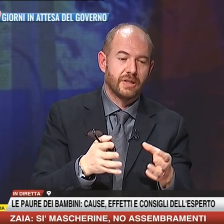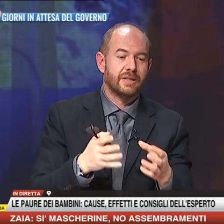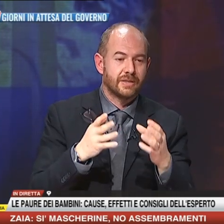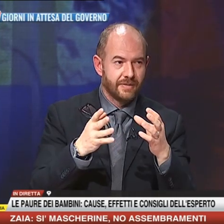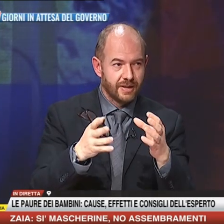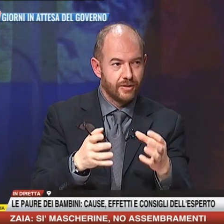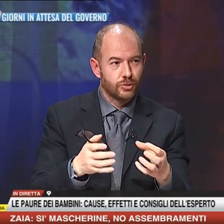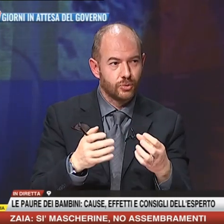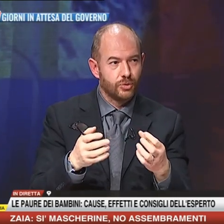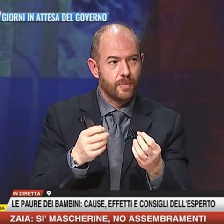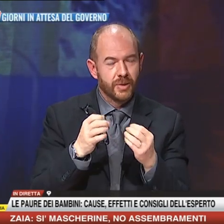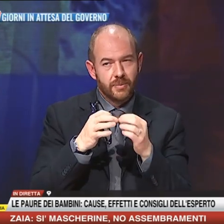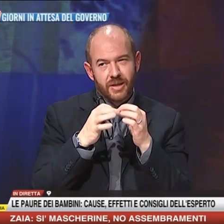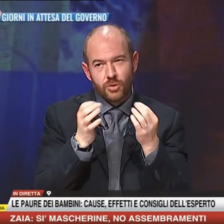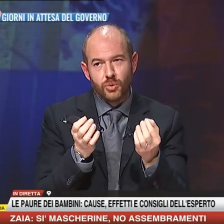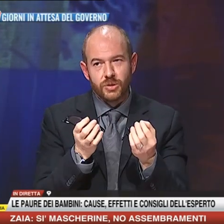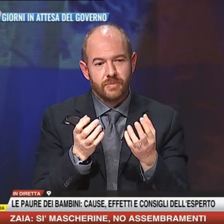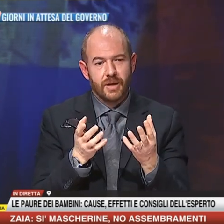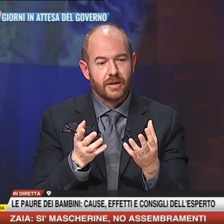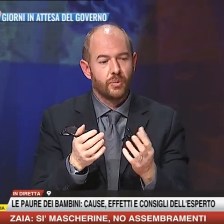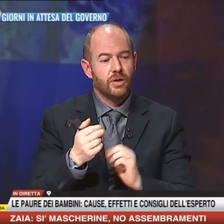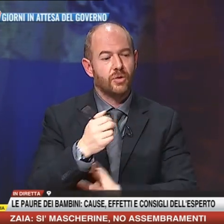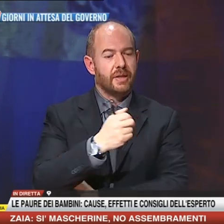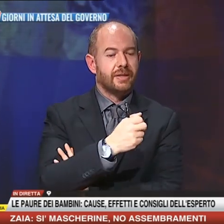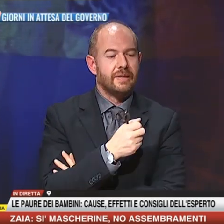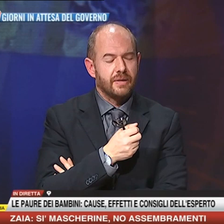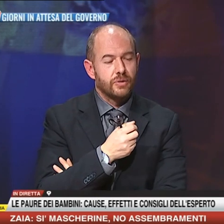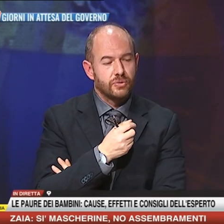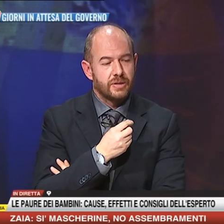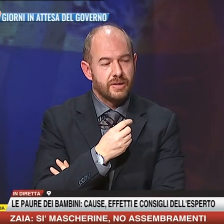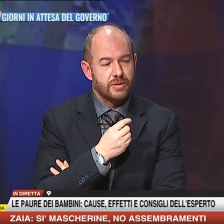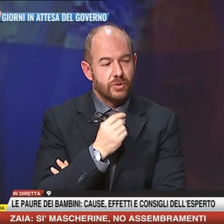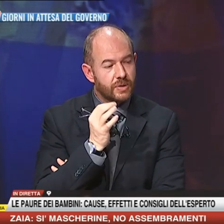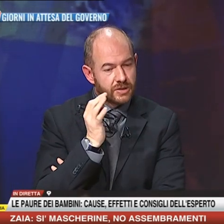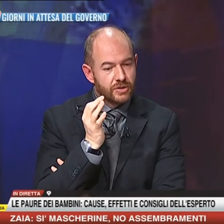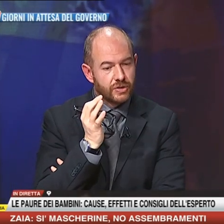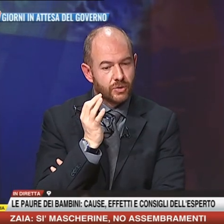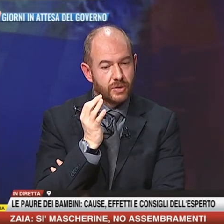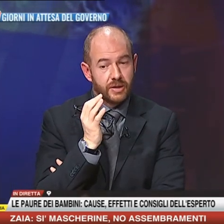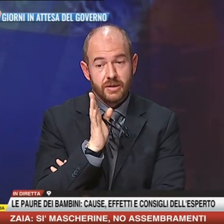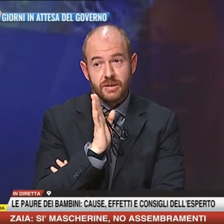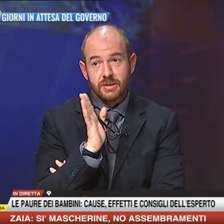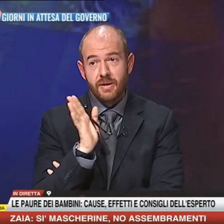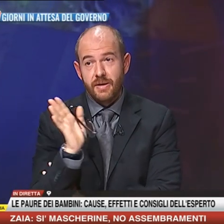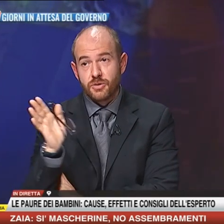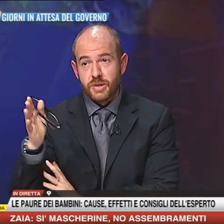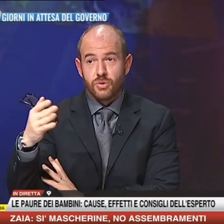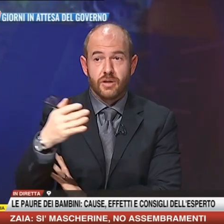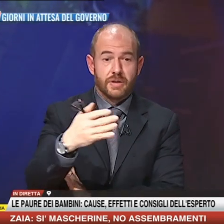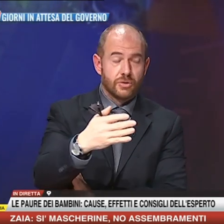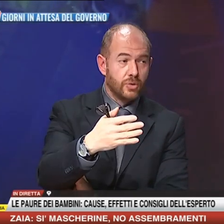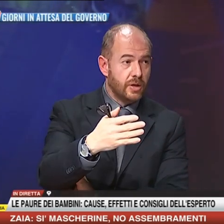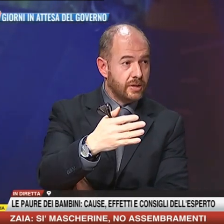lo specialista, vada nello studio, perché comunque anche quello è da tenere in considerazione. Quindi si agisce con delicatezza e